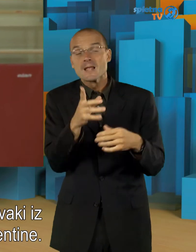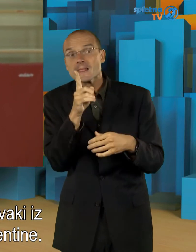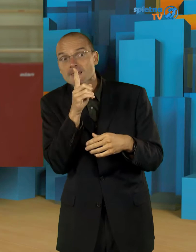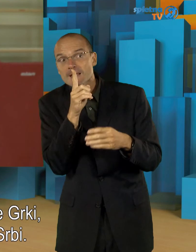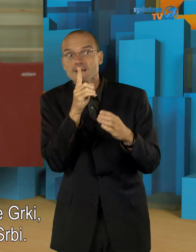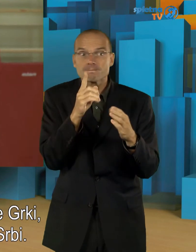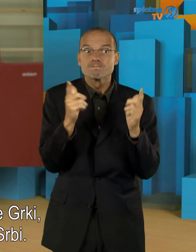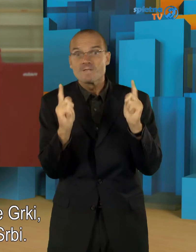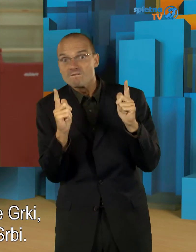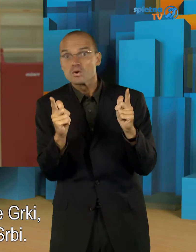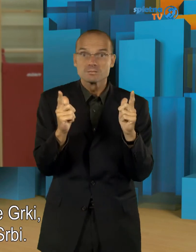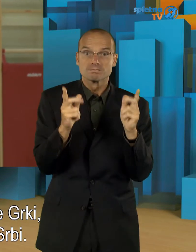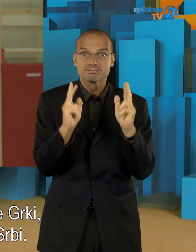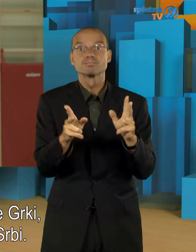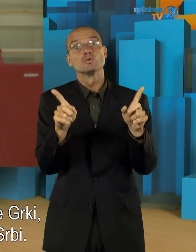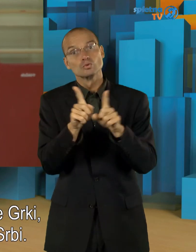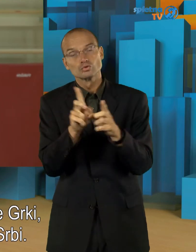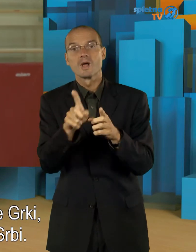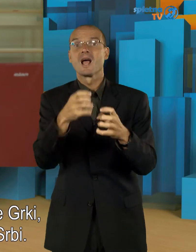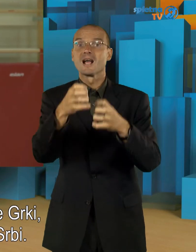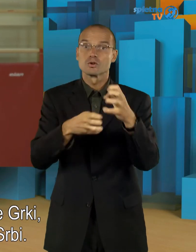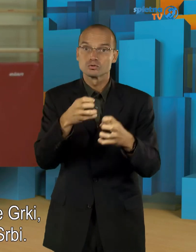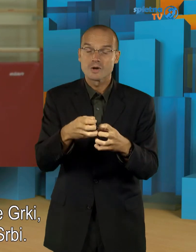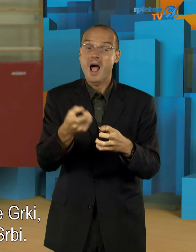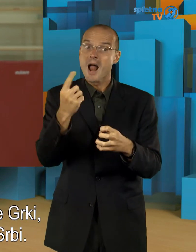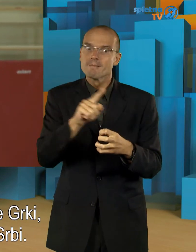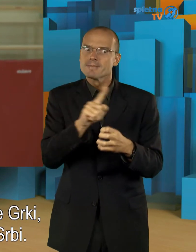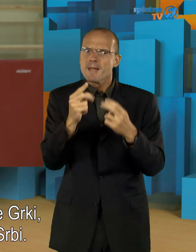Tihi favoriti so še Grki, nepredvidljivi Srbi.